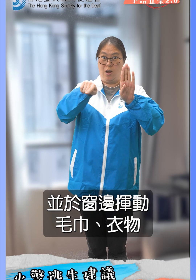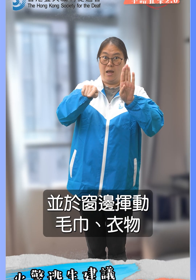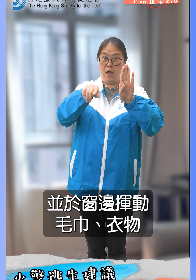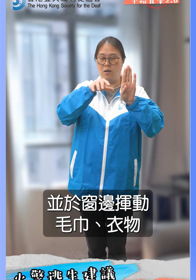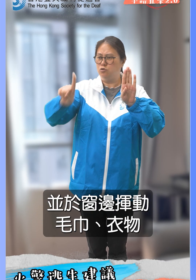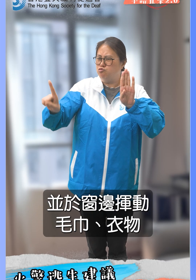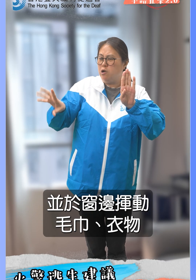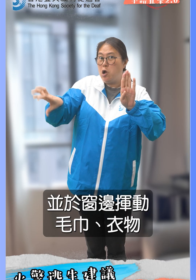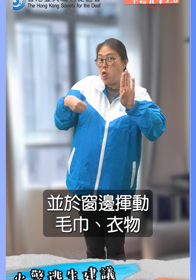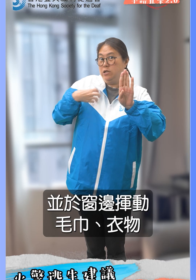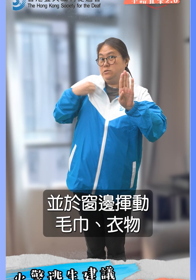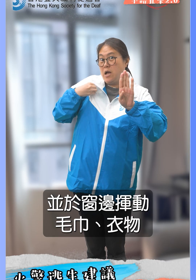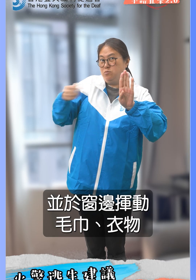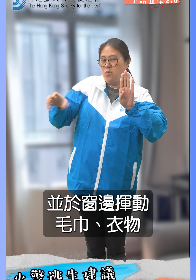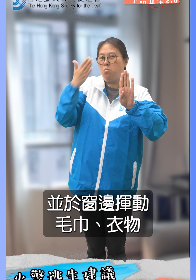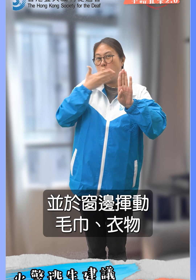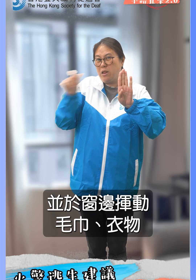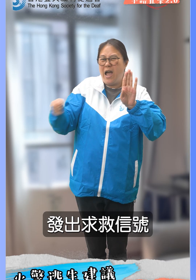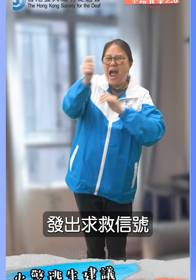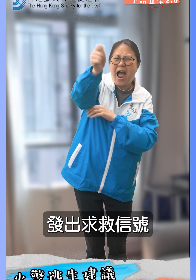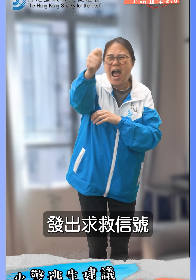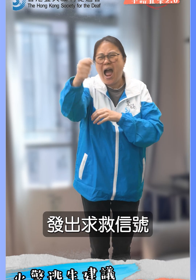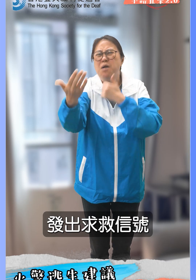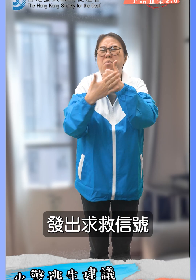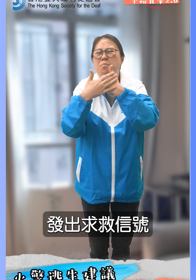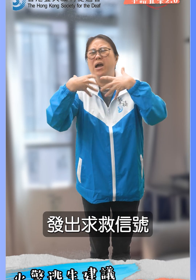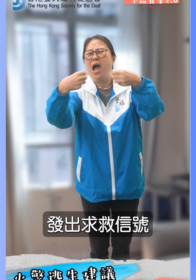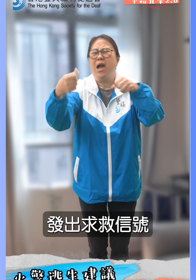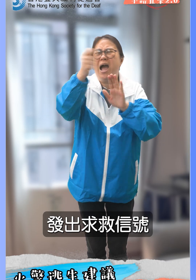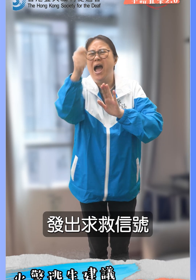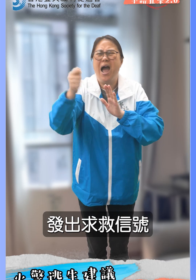邊揮動毛巾、衣物，發出求救信號。